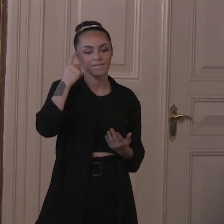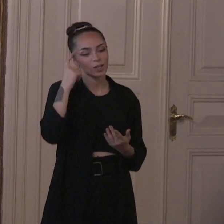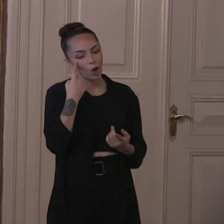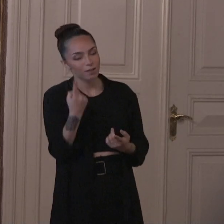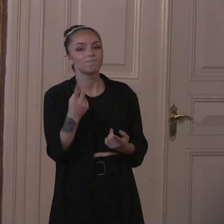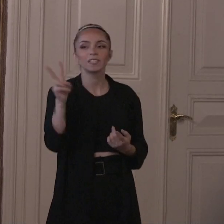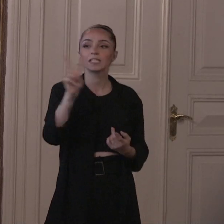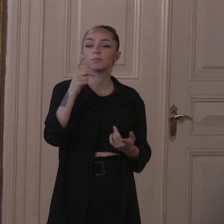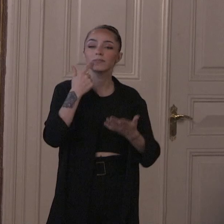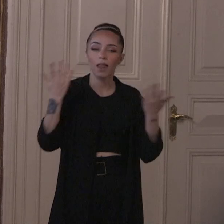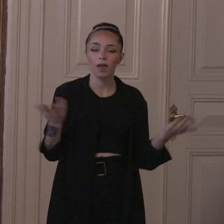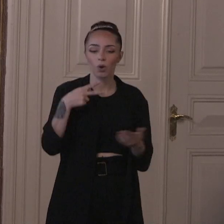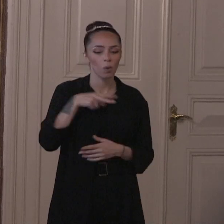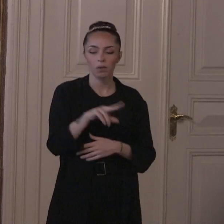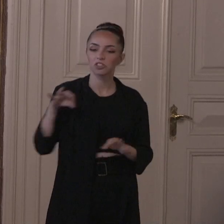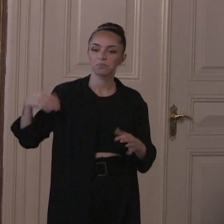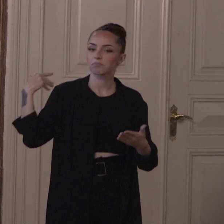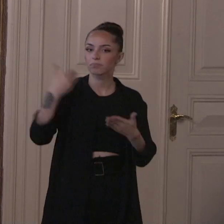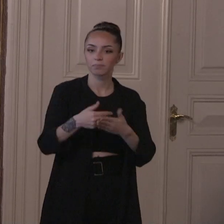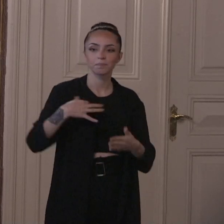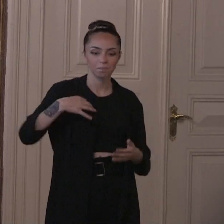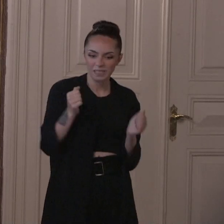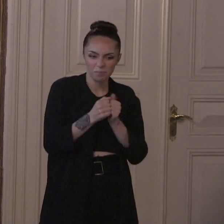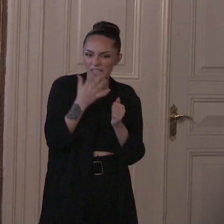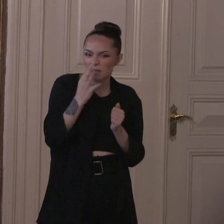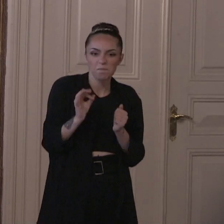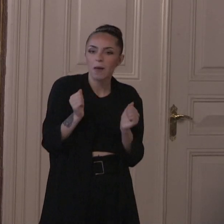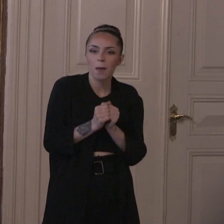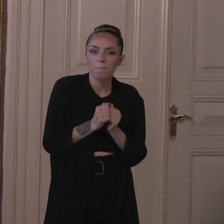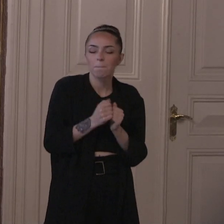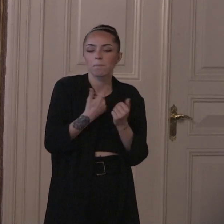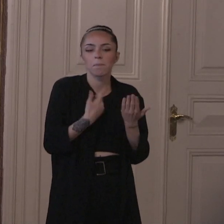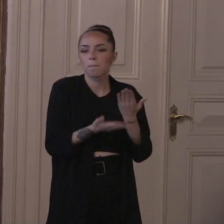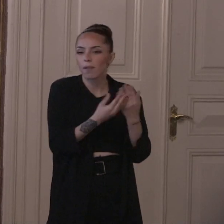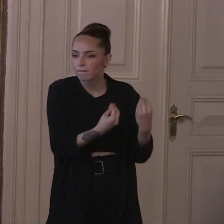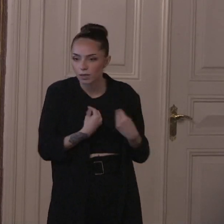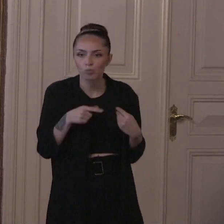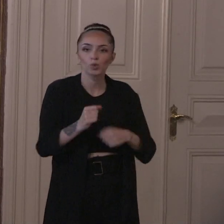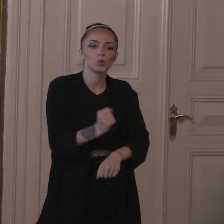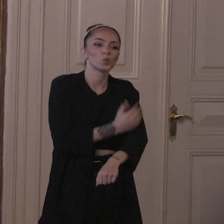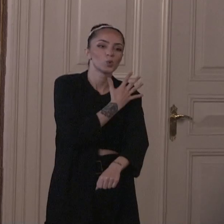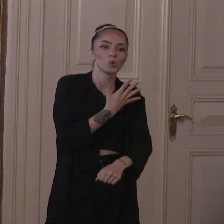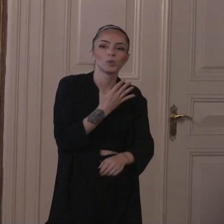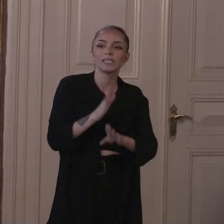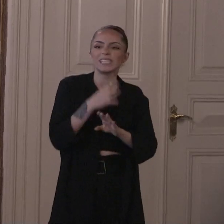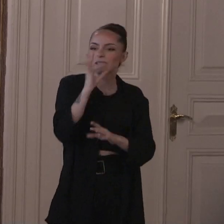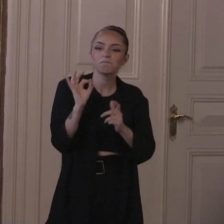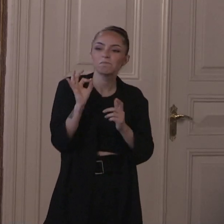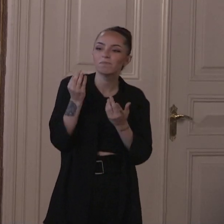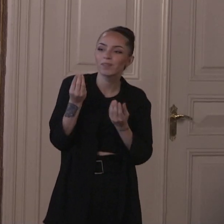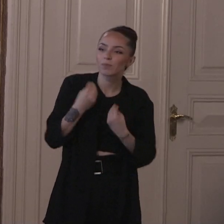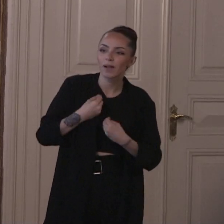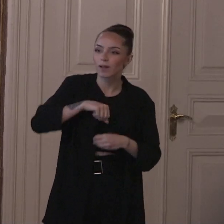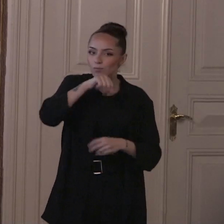serüvende, 20 yıllık serüvende bizimle beraber olan, bize bu gururu yaşamamıza vesile olan, katkı sağlayan